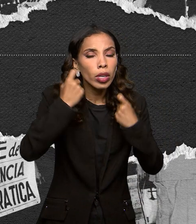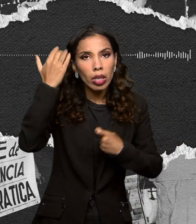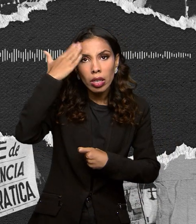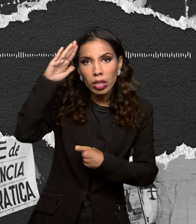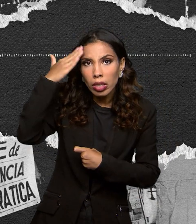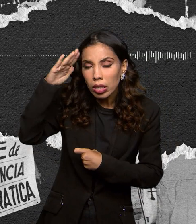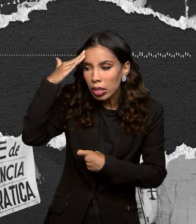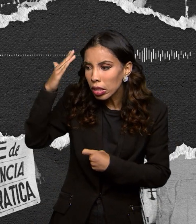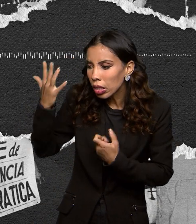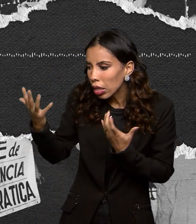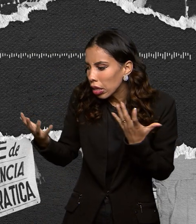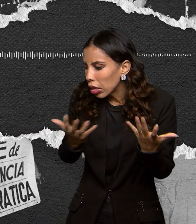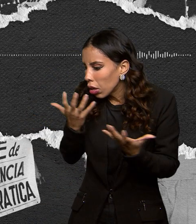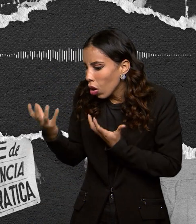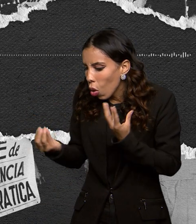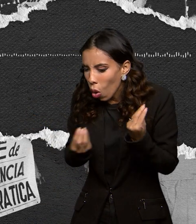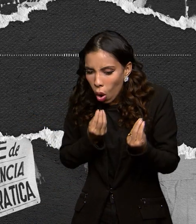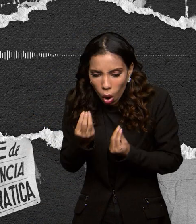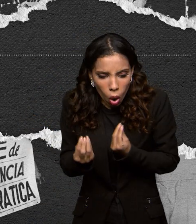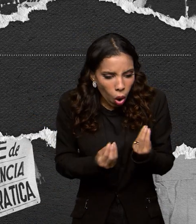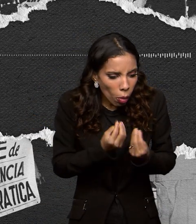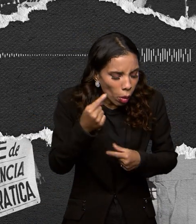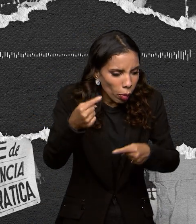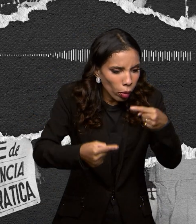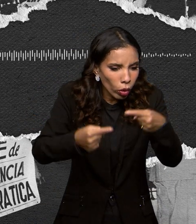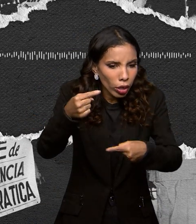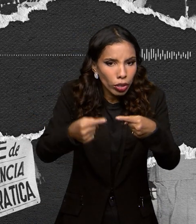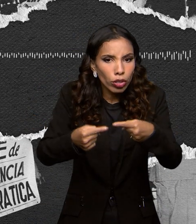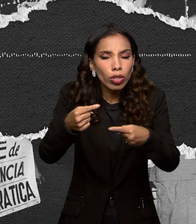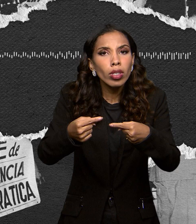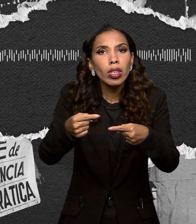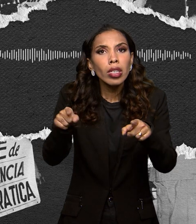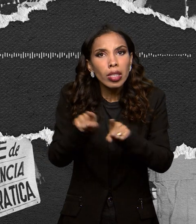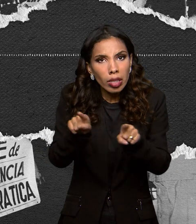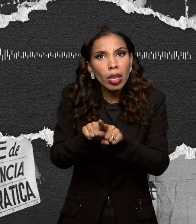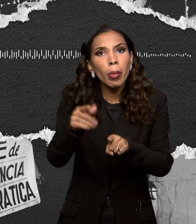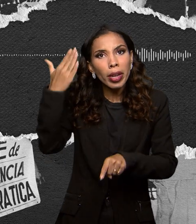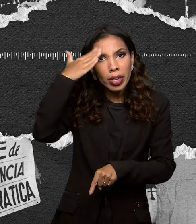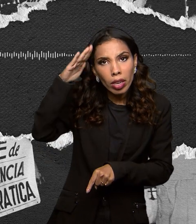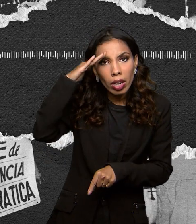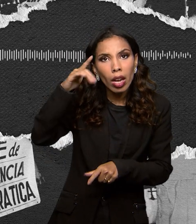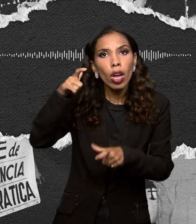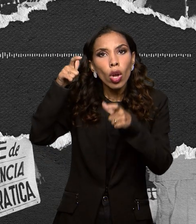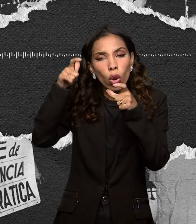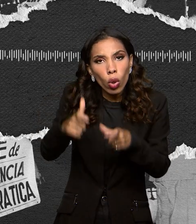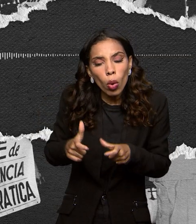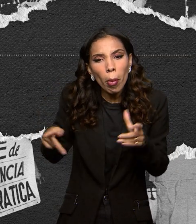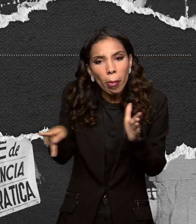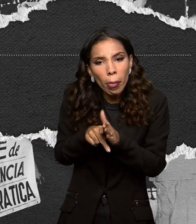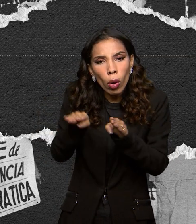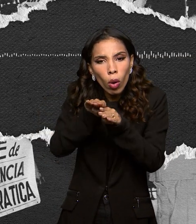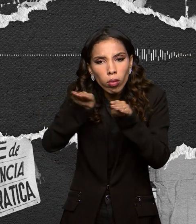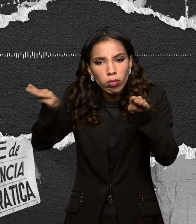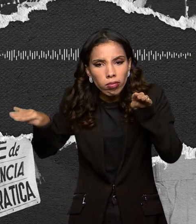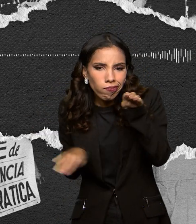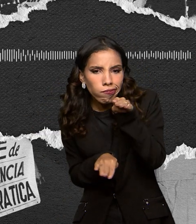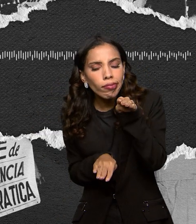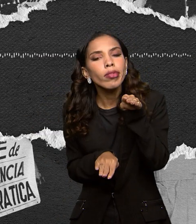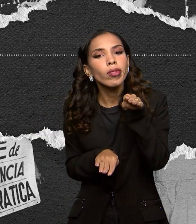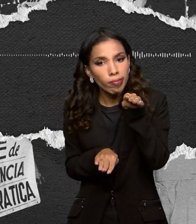próprias, seu próprio entendimento da política. Inclusive, elas entendiam que o lugar delas era um lugar